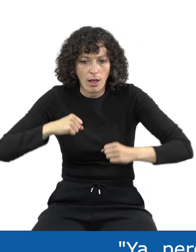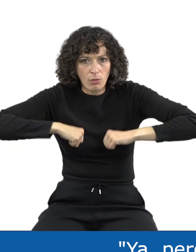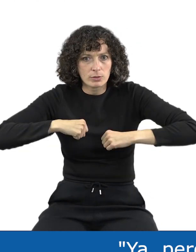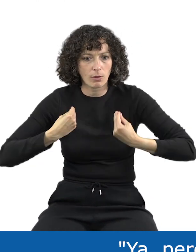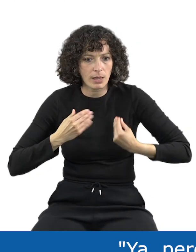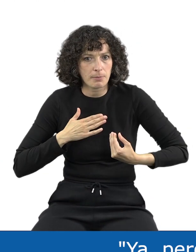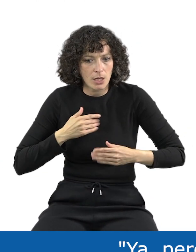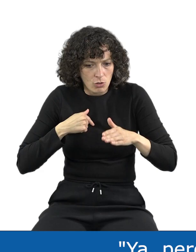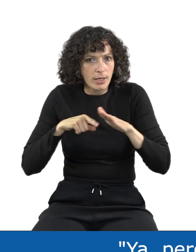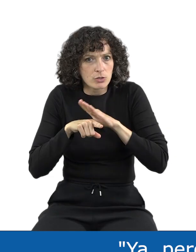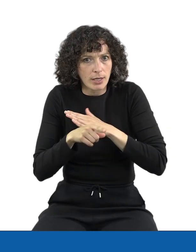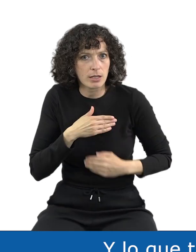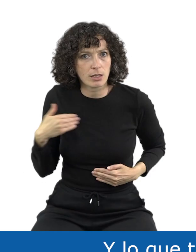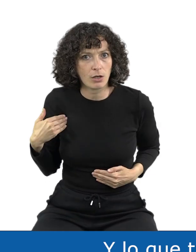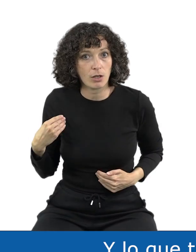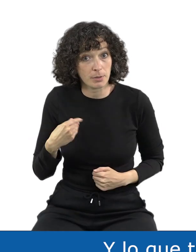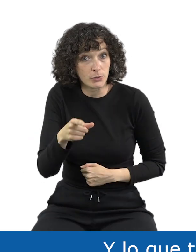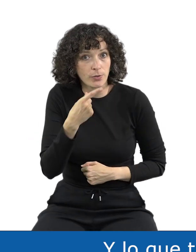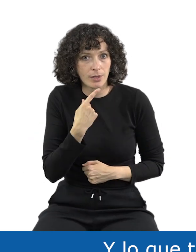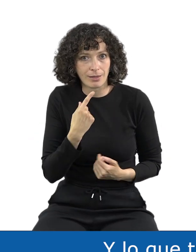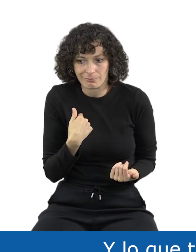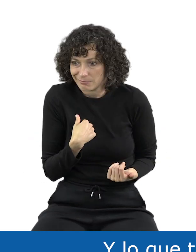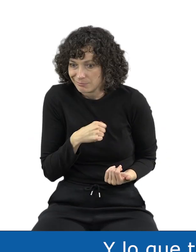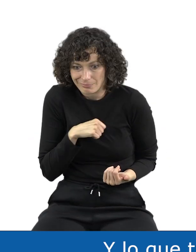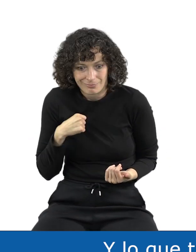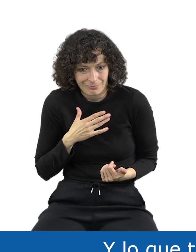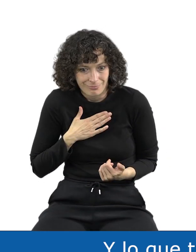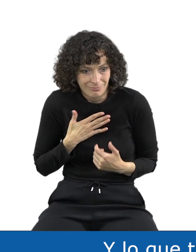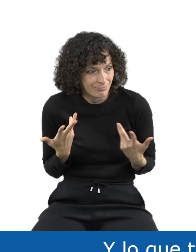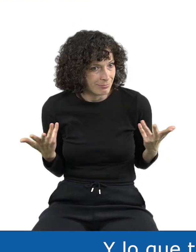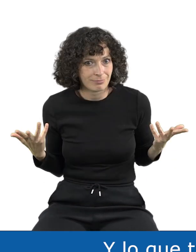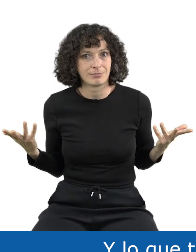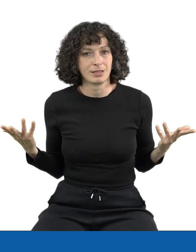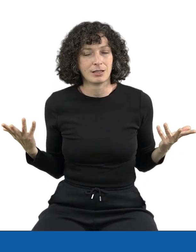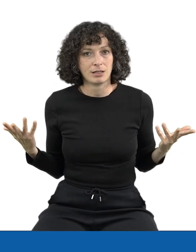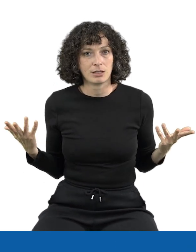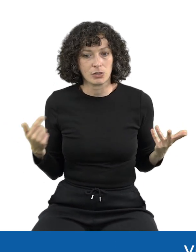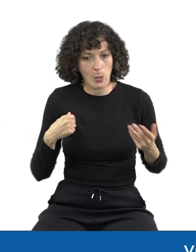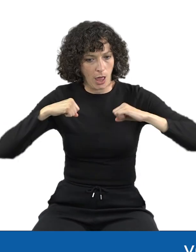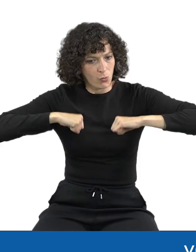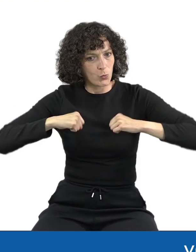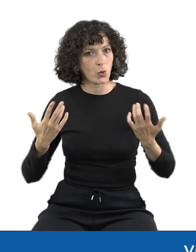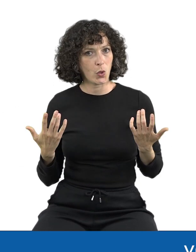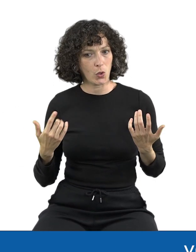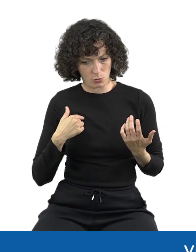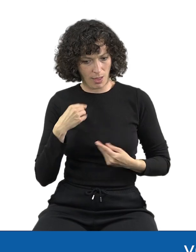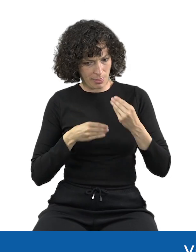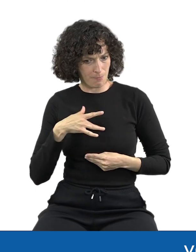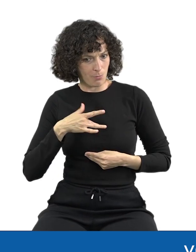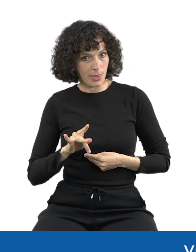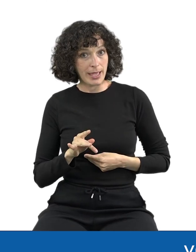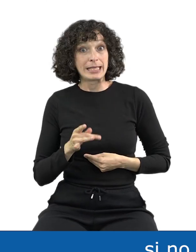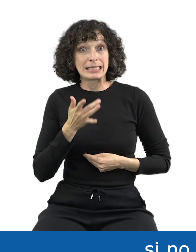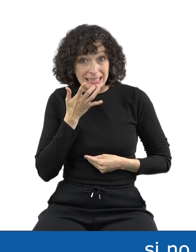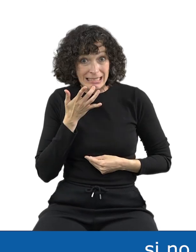yo quiero gestionar mi propia vida, ¿no? Y lo que tú comentas, nuestra privacidad, esta intimidad, que yo soy adulto y lo puedo llevar